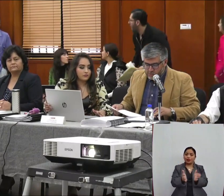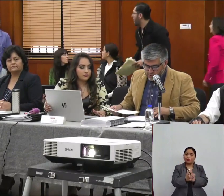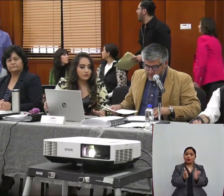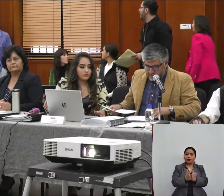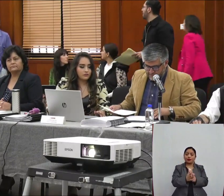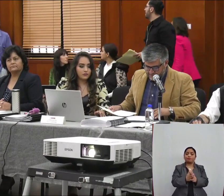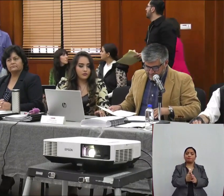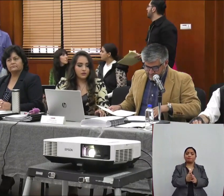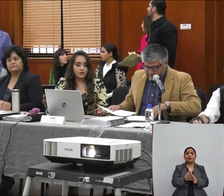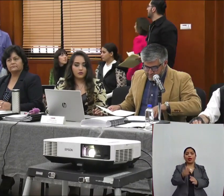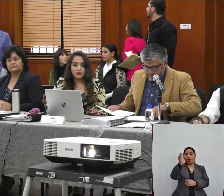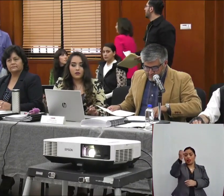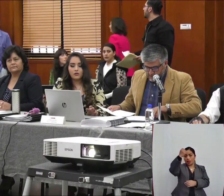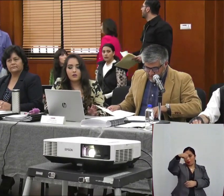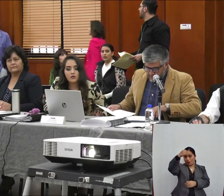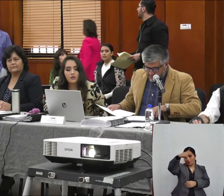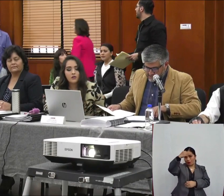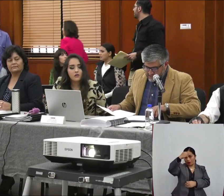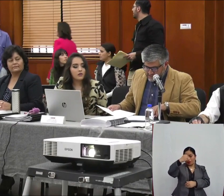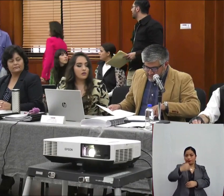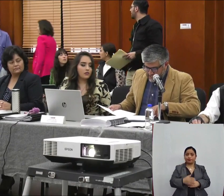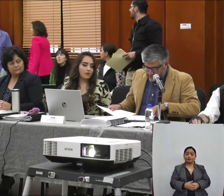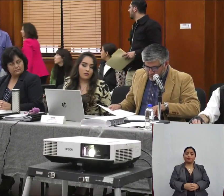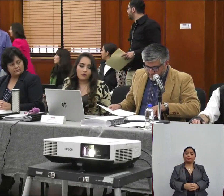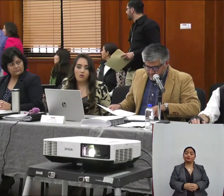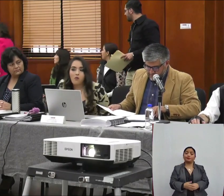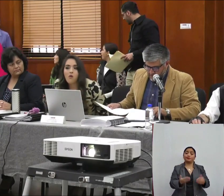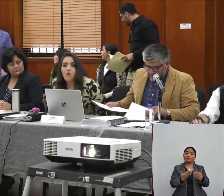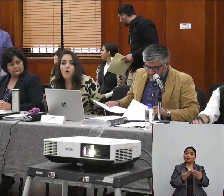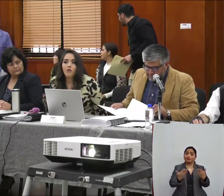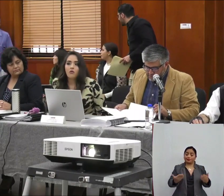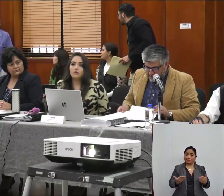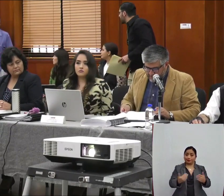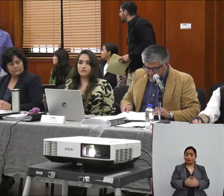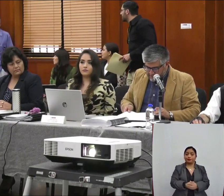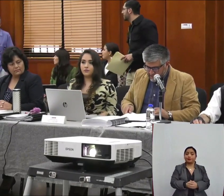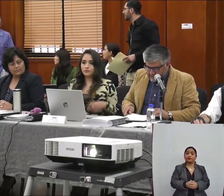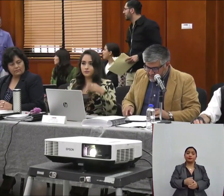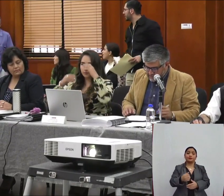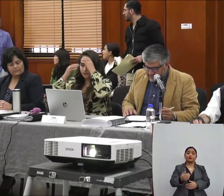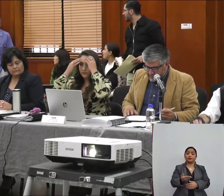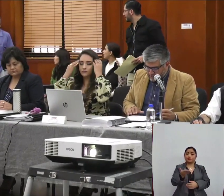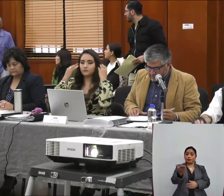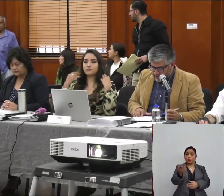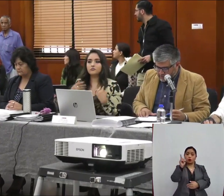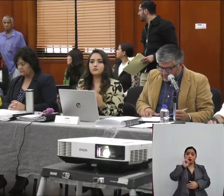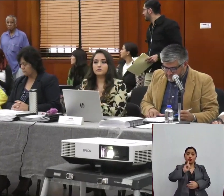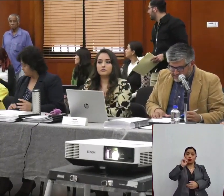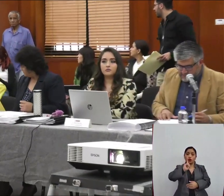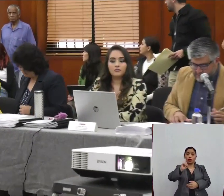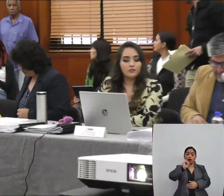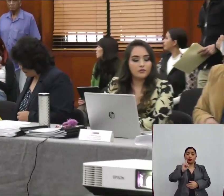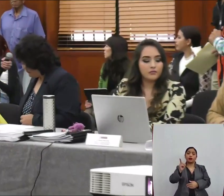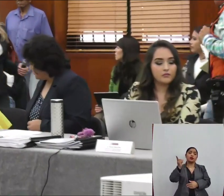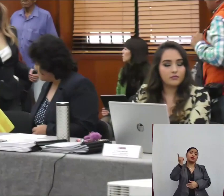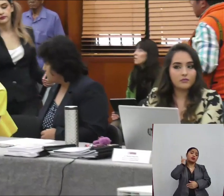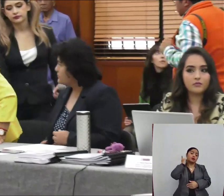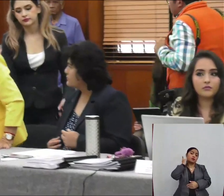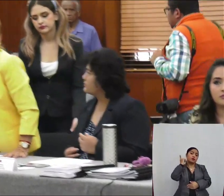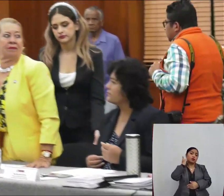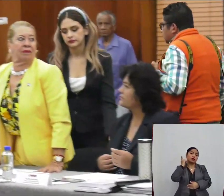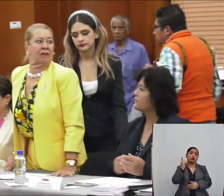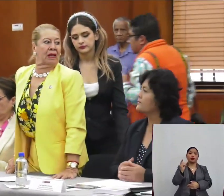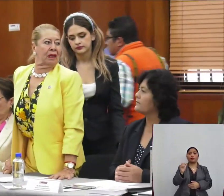esta consulta. Preside este acto la diputada Alicia Mercado Moreno, presidenta de la Comisión